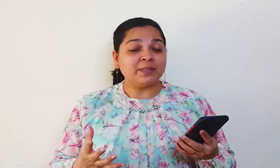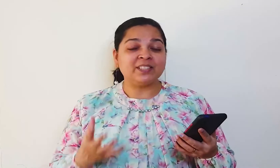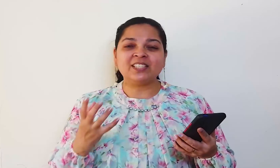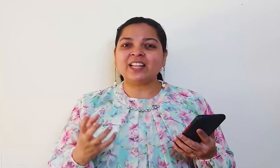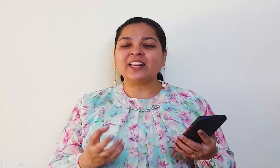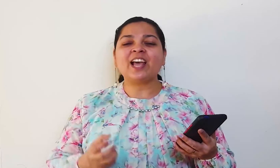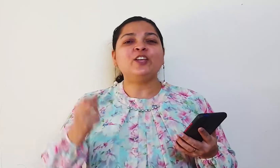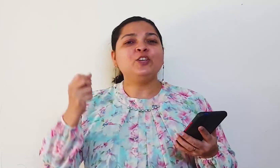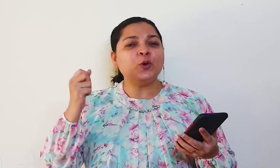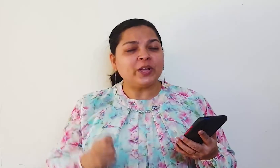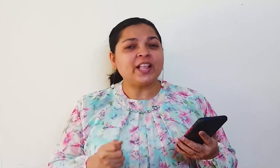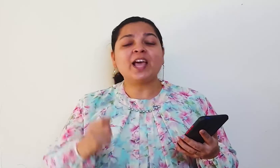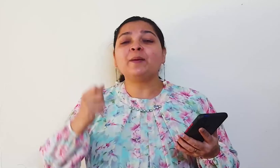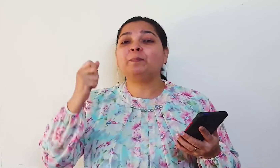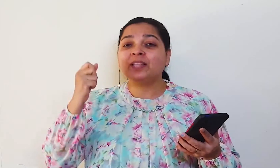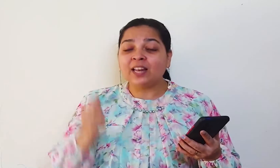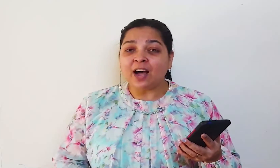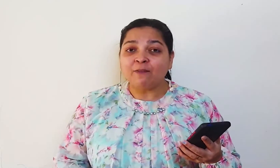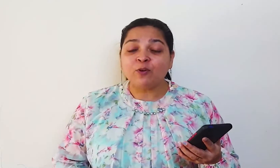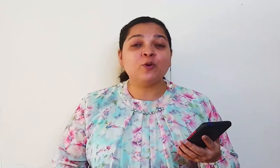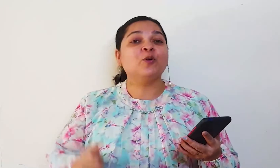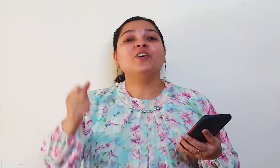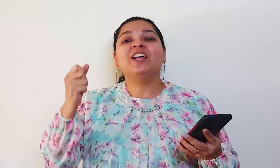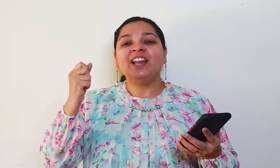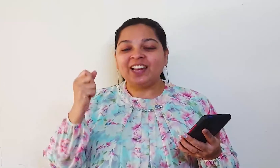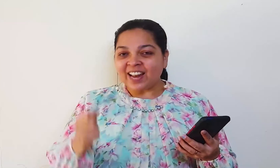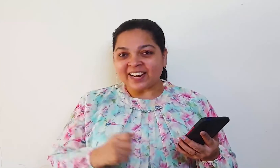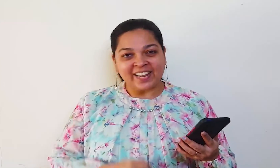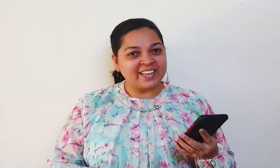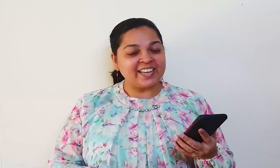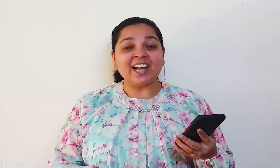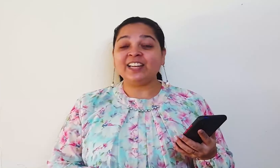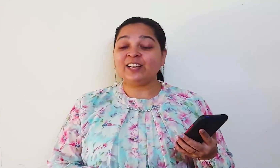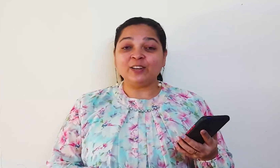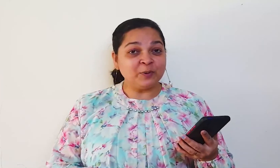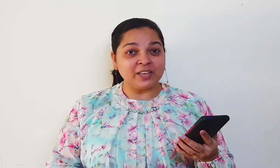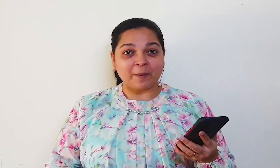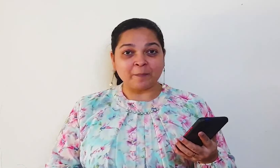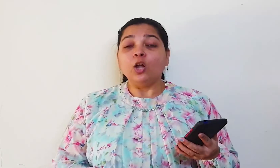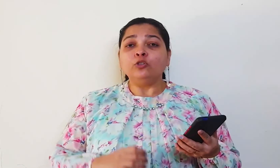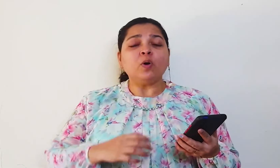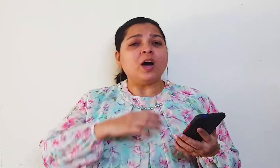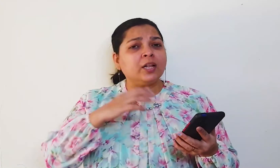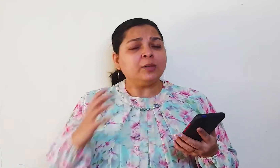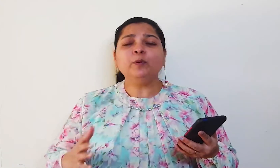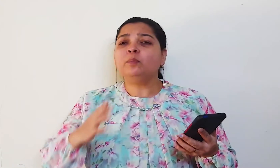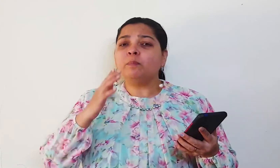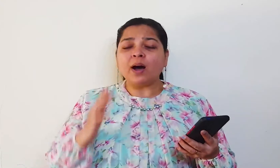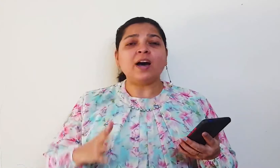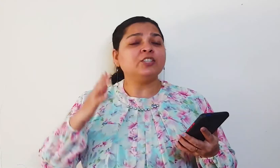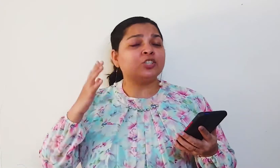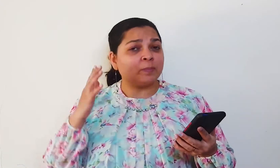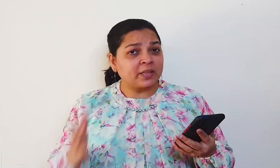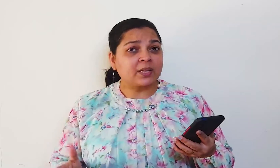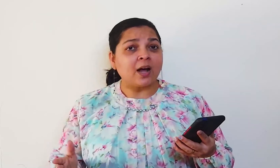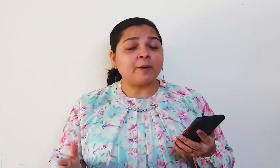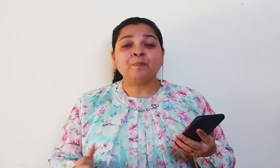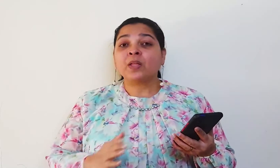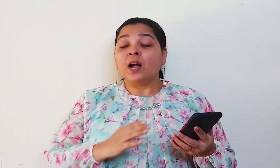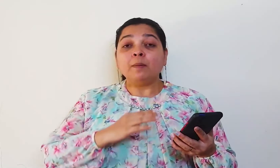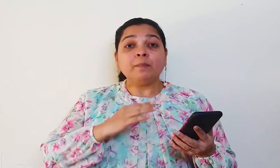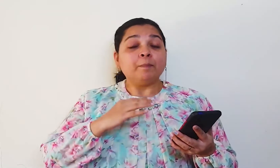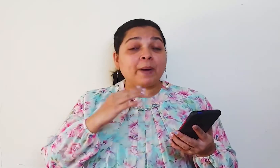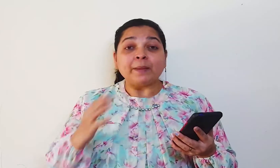ठुलो चमत्कार भएछ भनेर हामी आश्चर्यमय भएर बस्नको लागि मात्र त्यो कुरा लेखिएको होइन वचनमा। यो यसरी लेखिएको हो कि